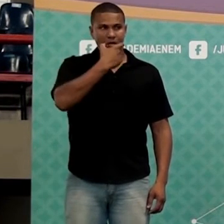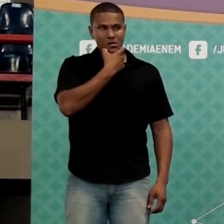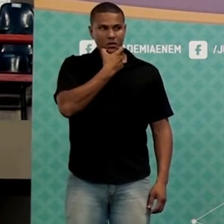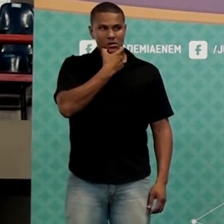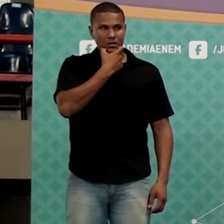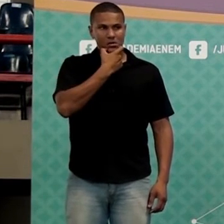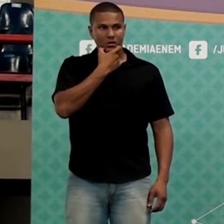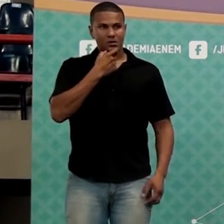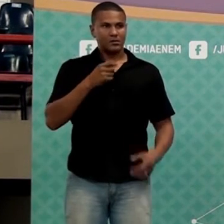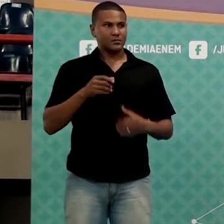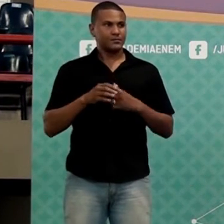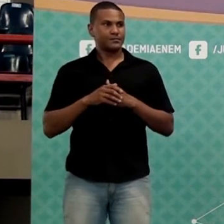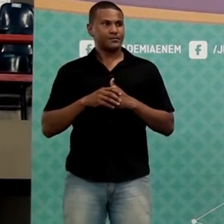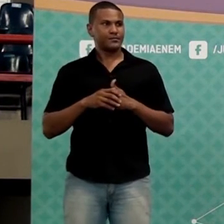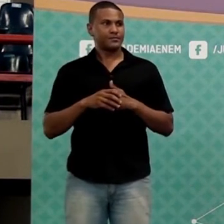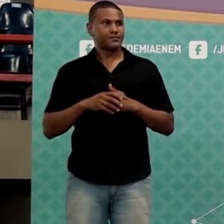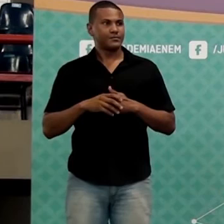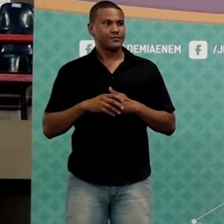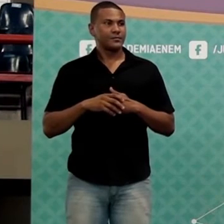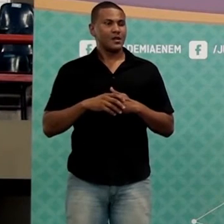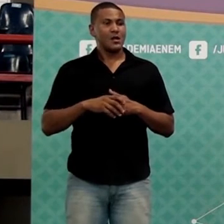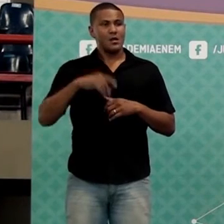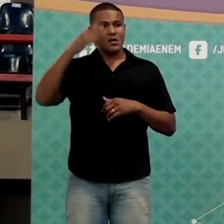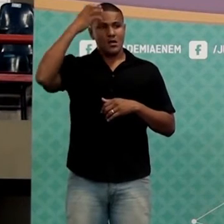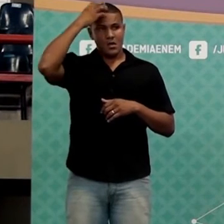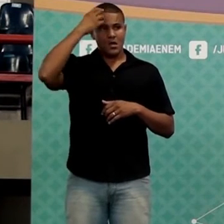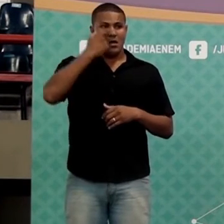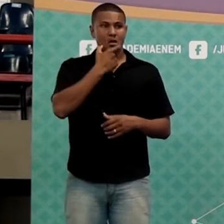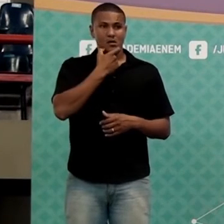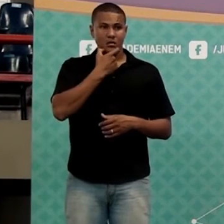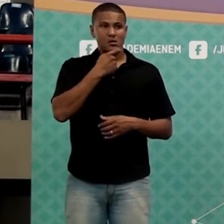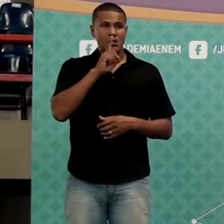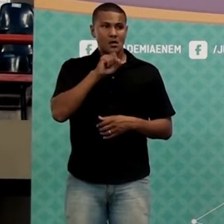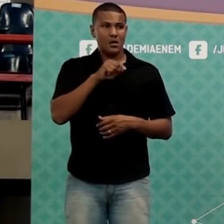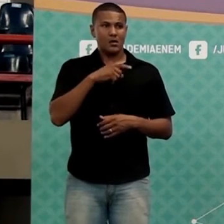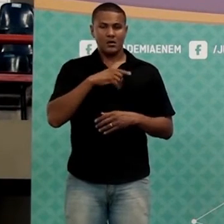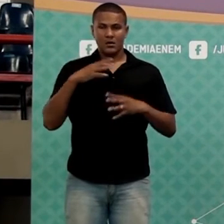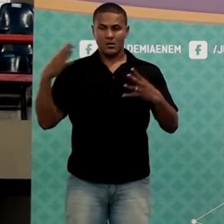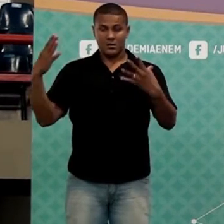Bote assim, ó, o rei da Inglaterra é